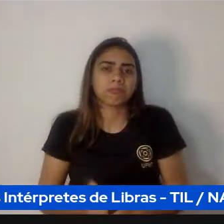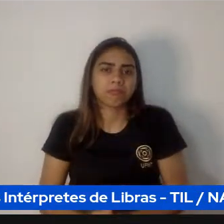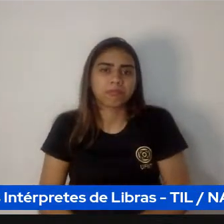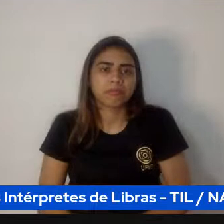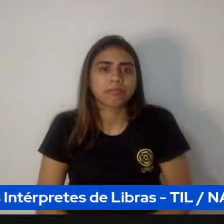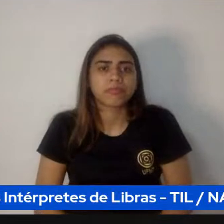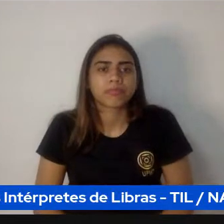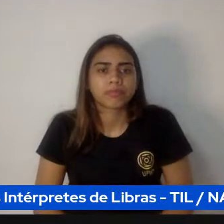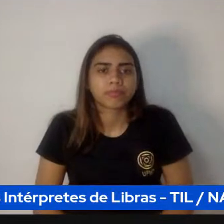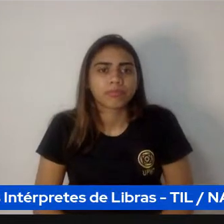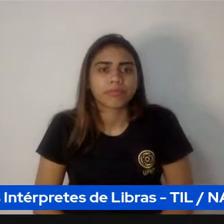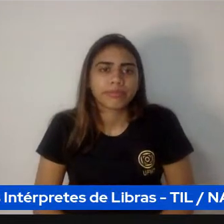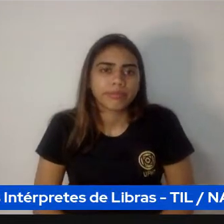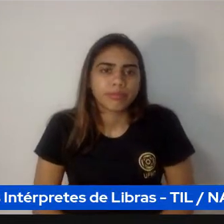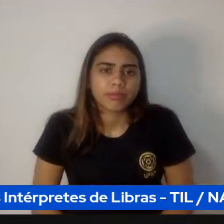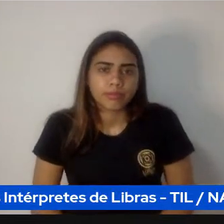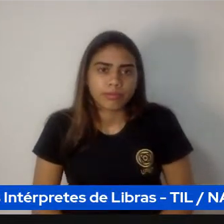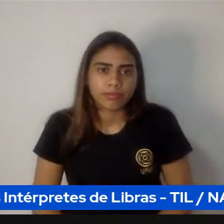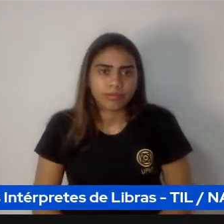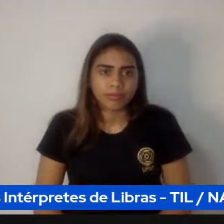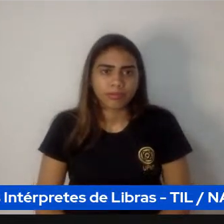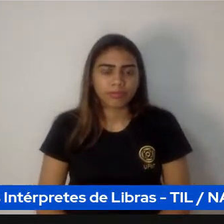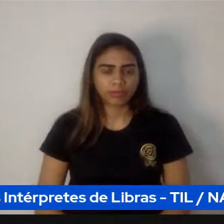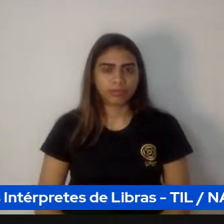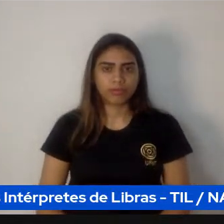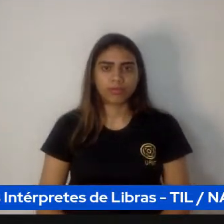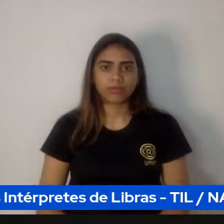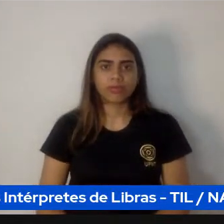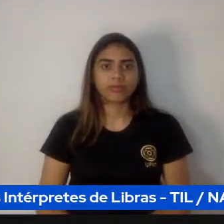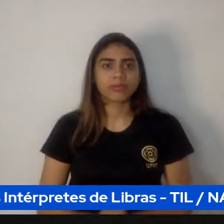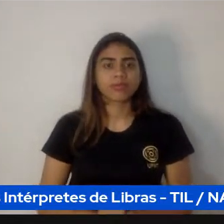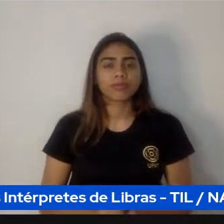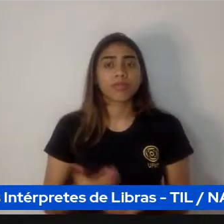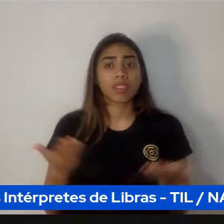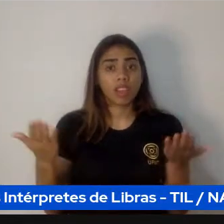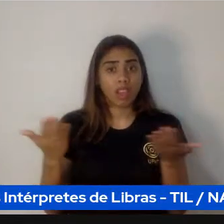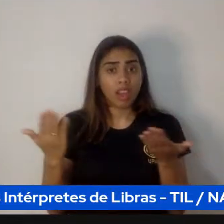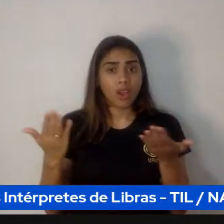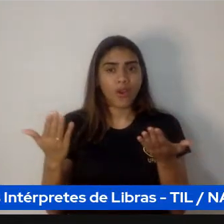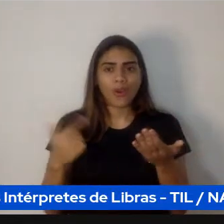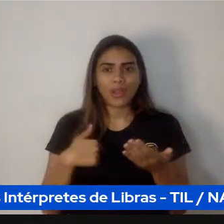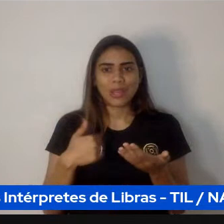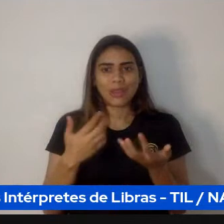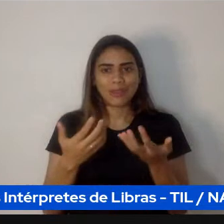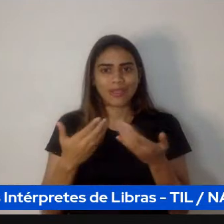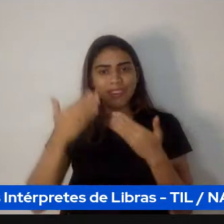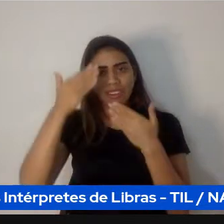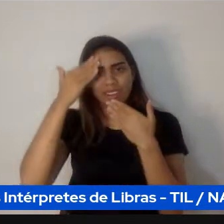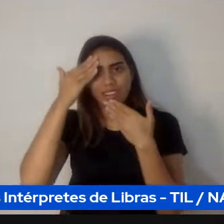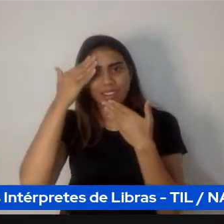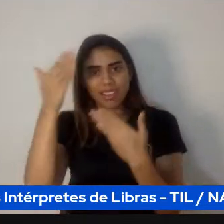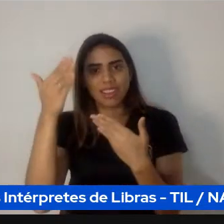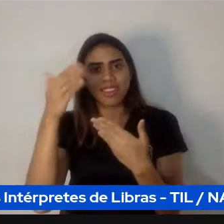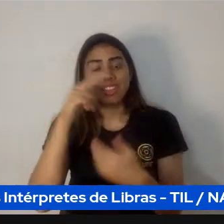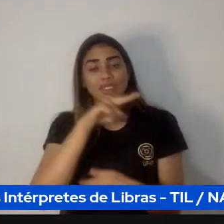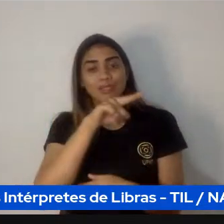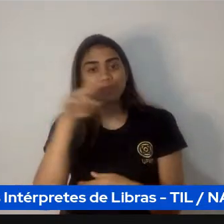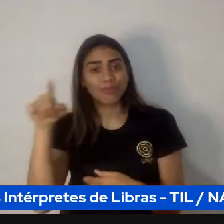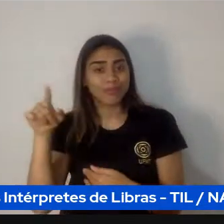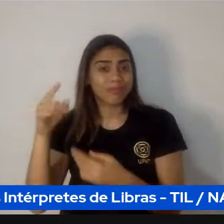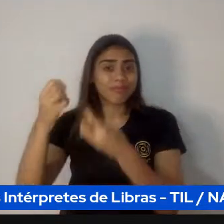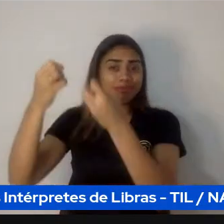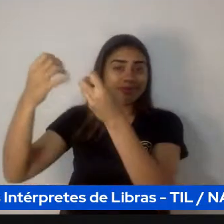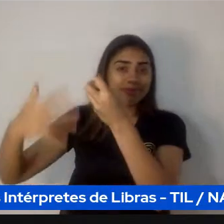Agora, encaminhando para o fim, gostaria de agradecer a fala de vocês e agradecer a oportunidade, né, de